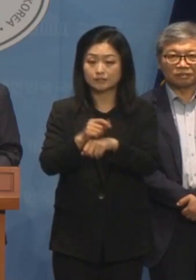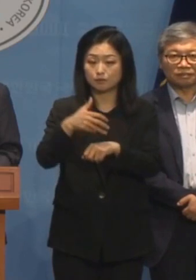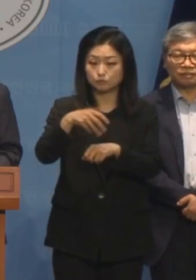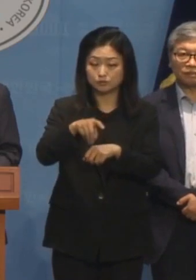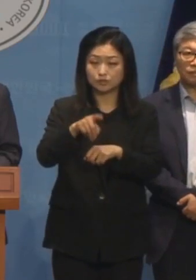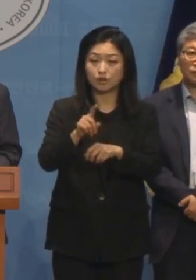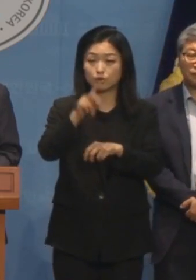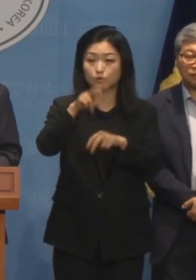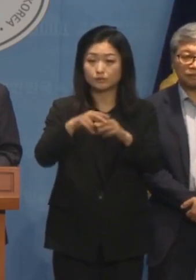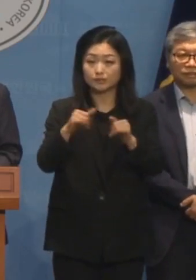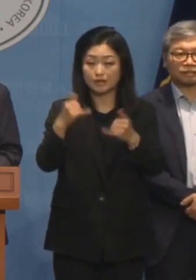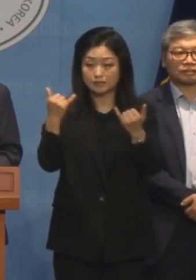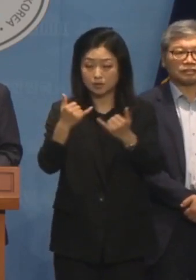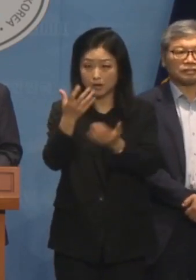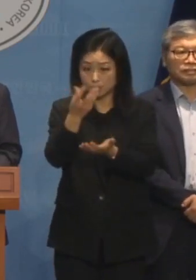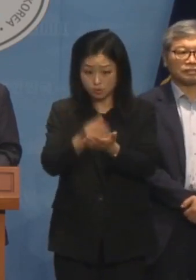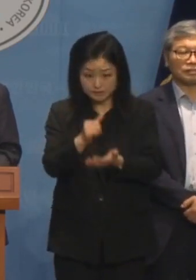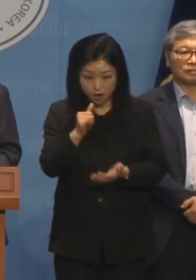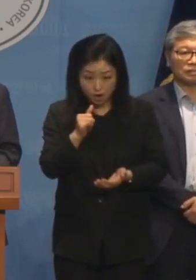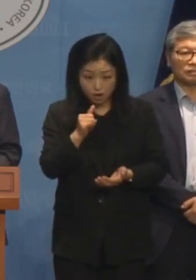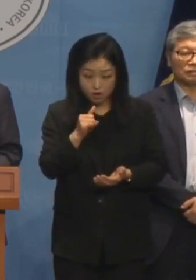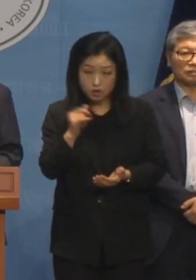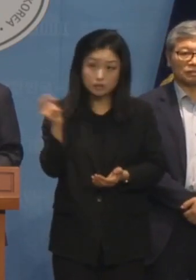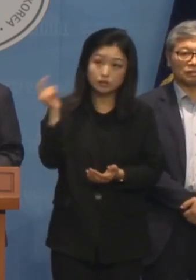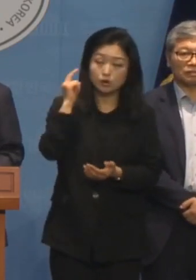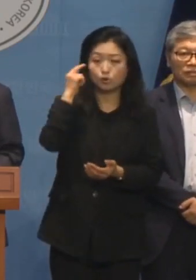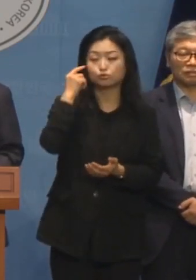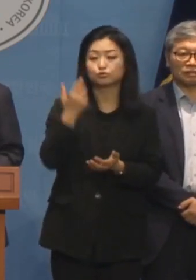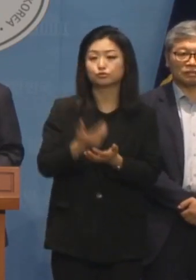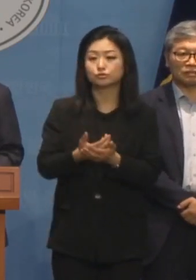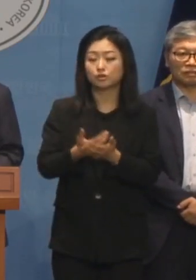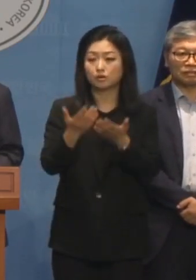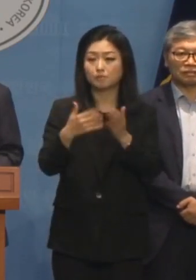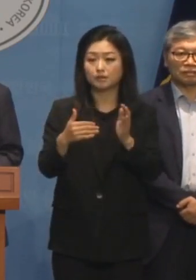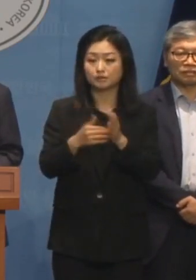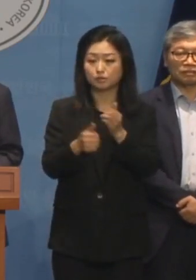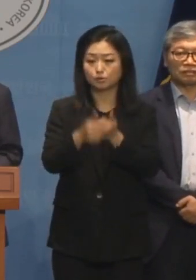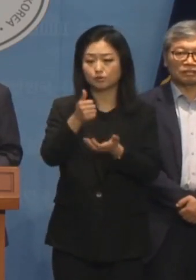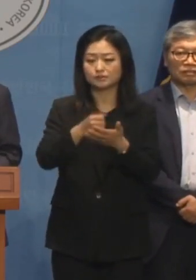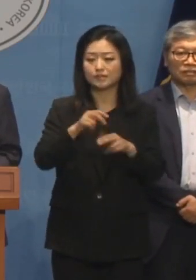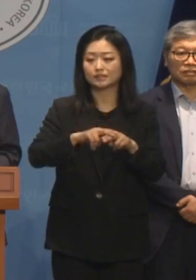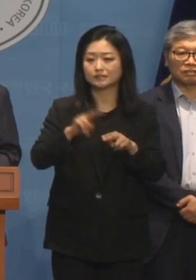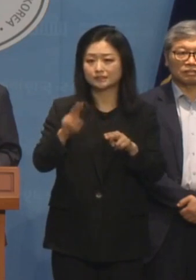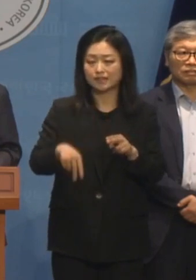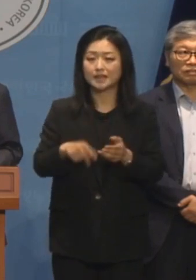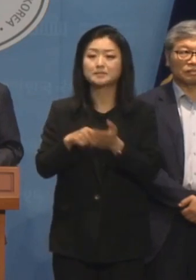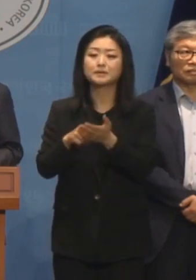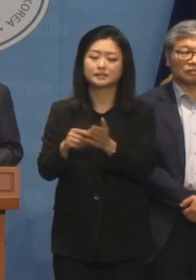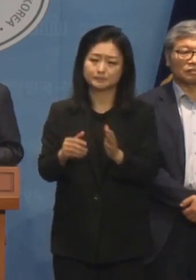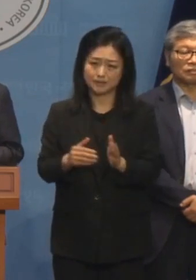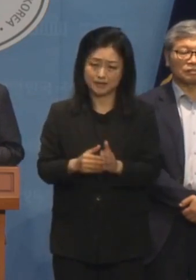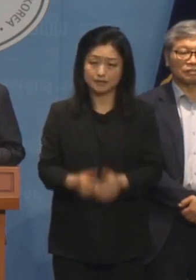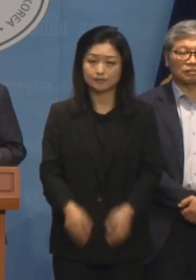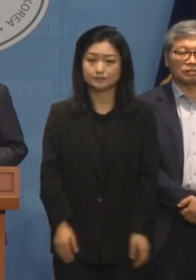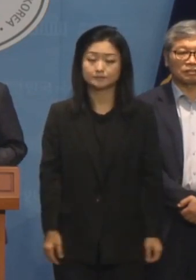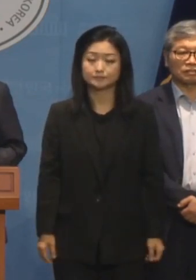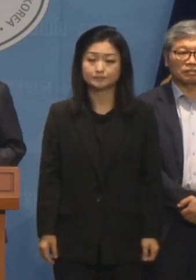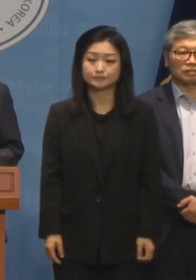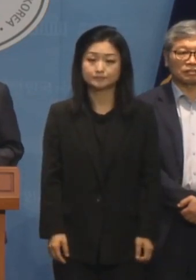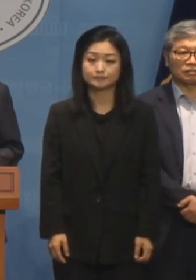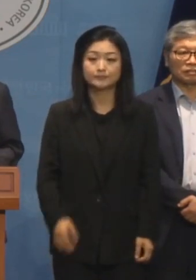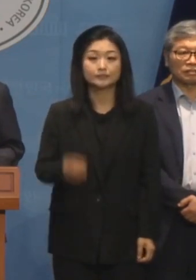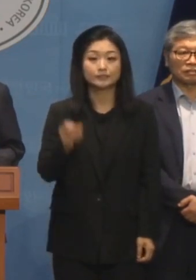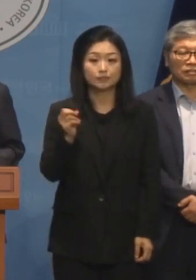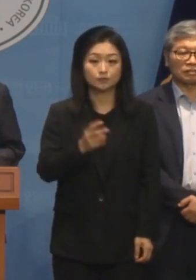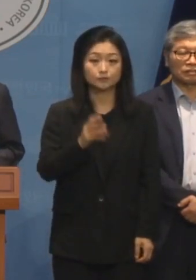인사에게서 통화 녹음하고 있는가라는 말을 듣고 충격을 받아 위원장 사임서를 제출하는 일까지 있었습니다.